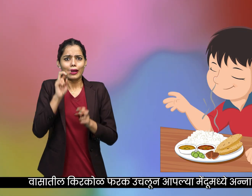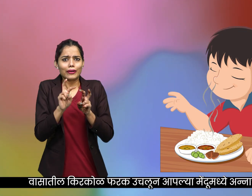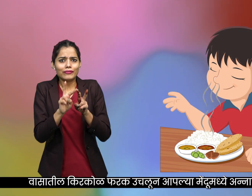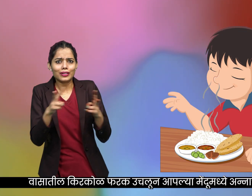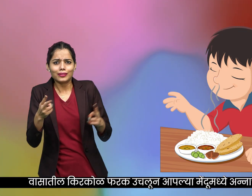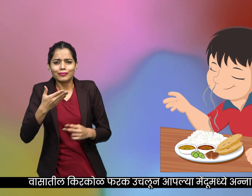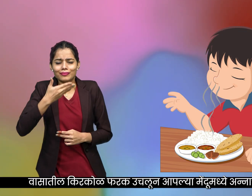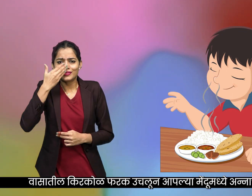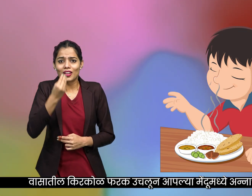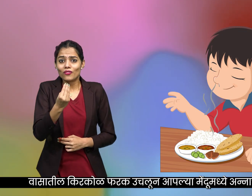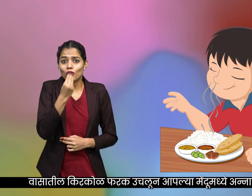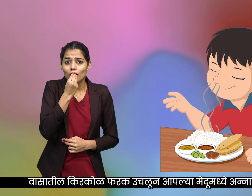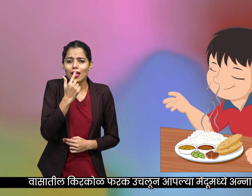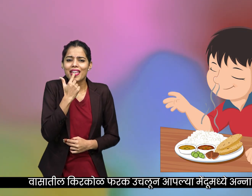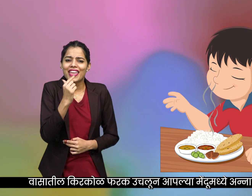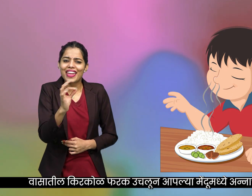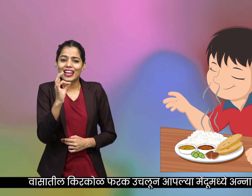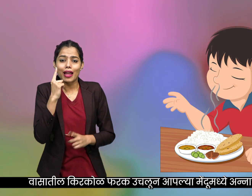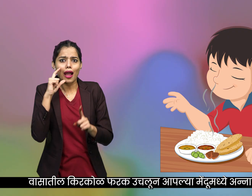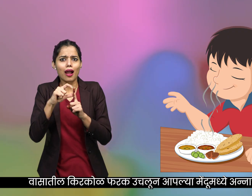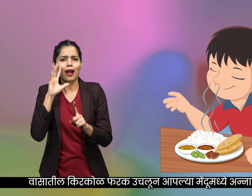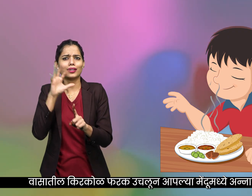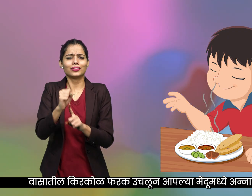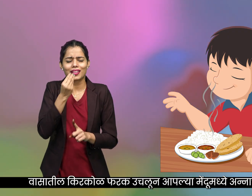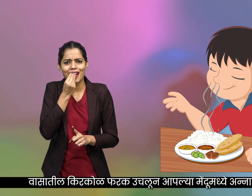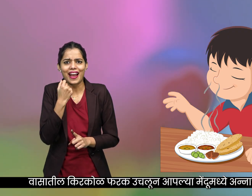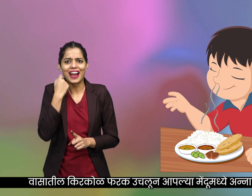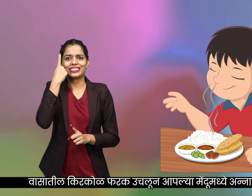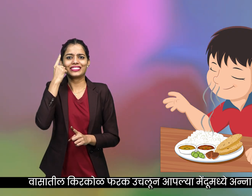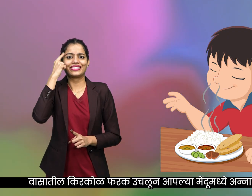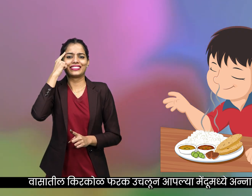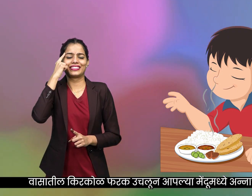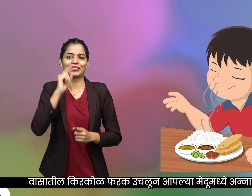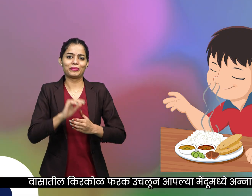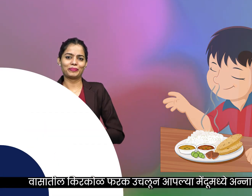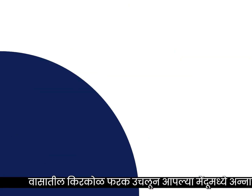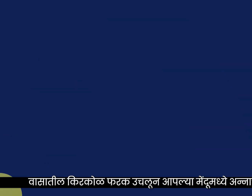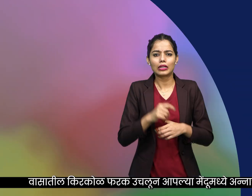वासातील किरकोळ फरक उचलून आपल्या मेंदूमध्ये अन्नाची चव ओळखली जाते.